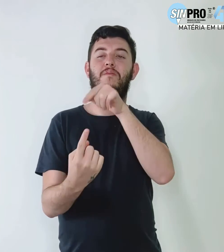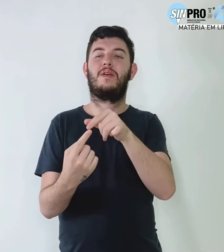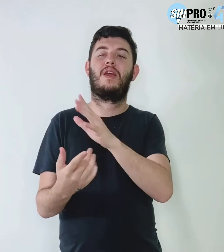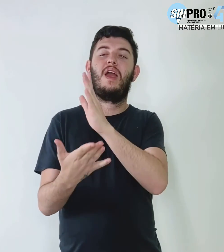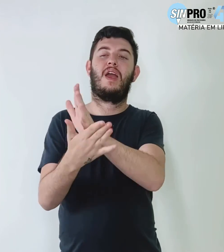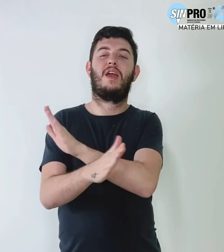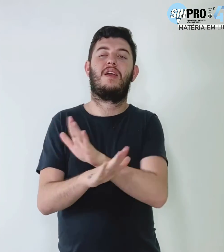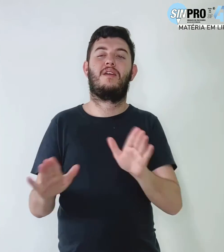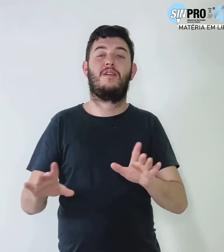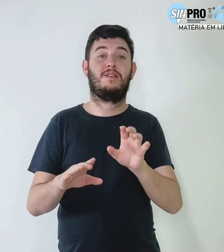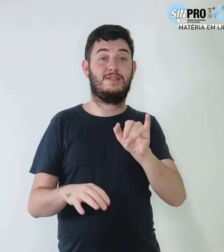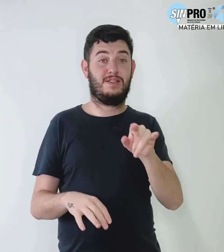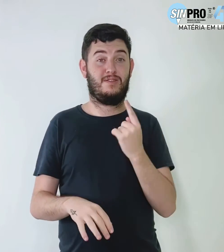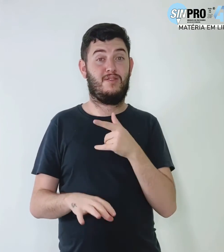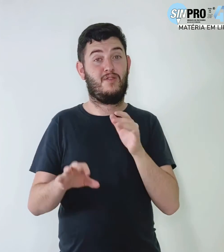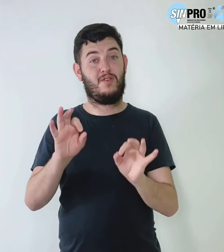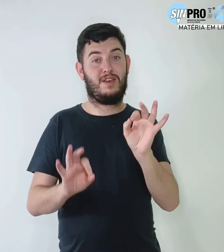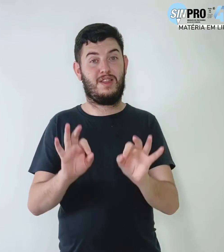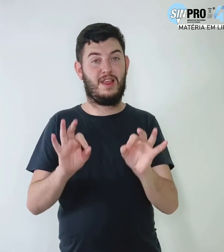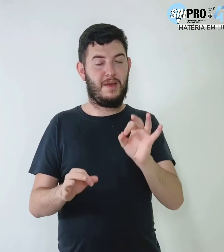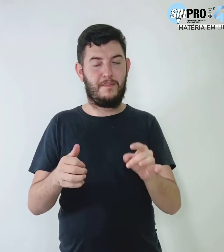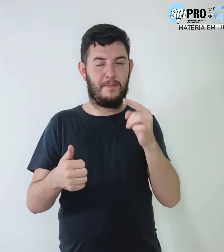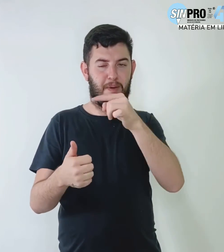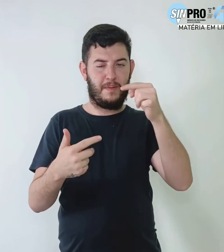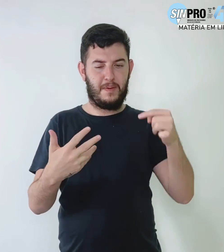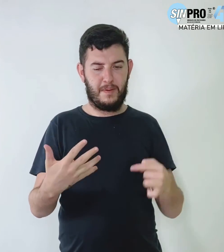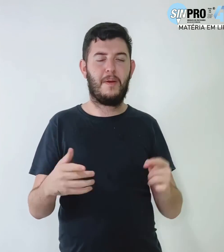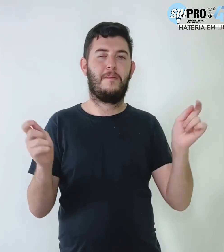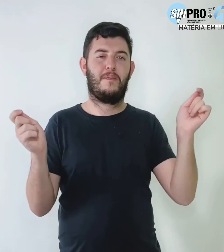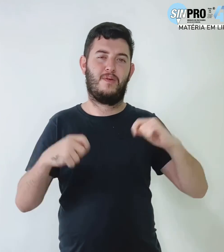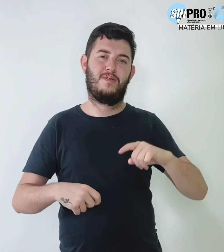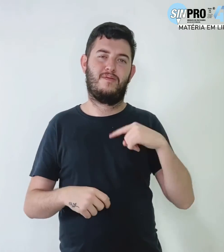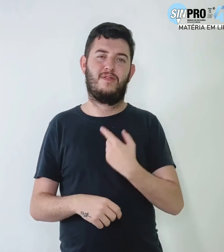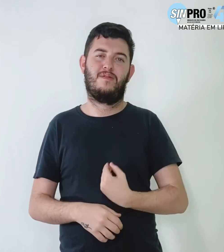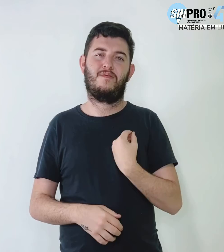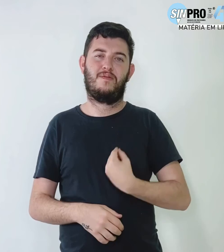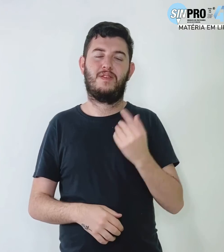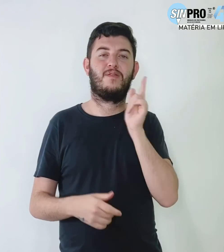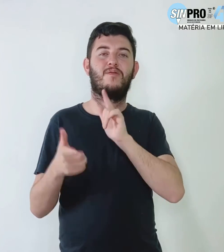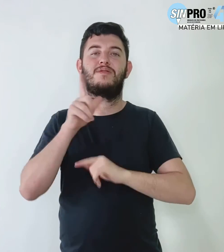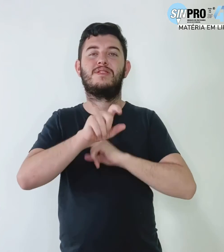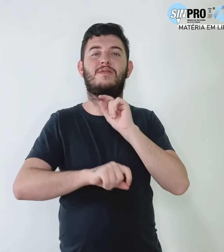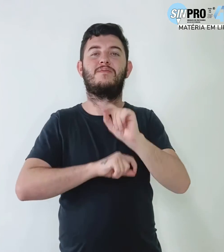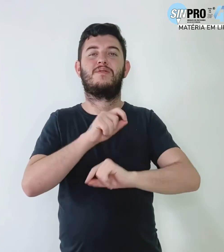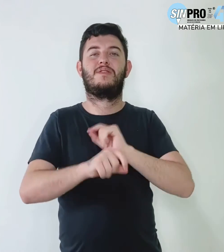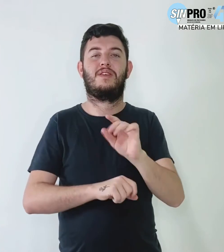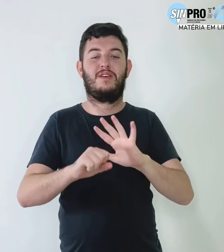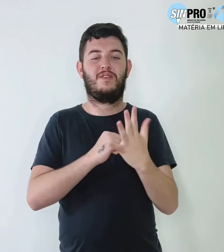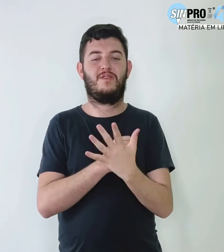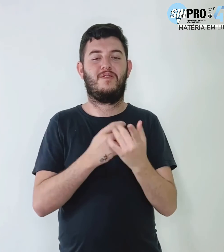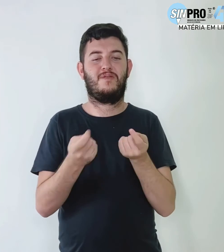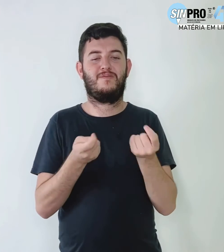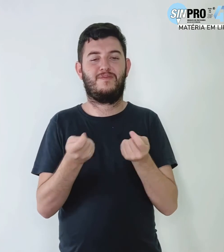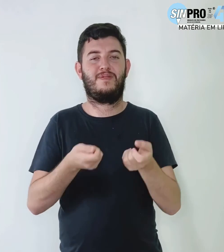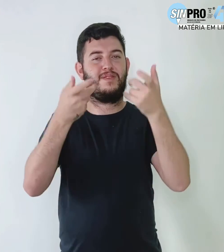Sem organizar toda essa engrenagem, é pouco provável que a gente consiga conter a